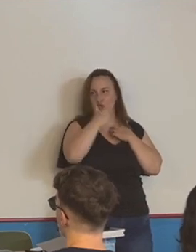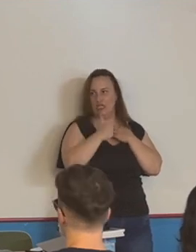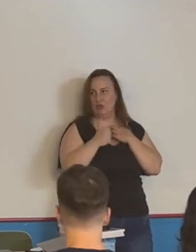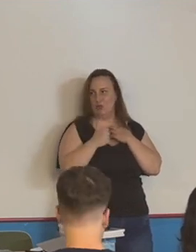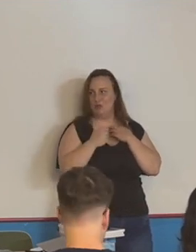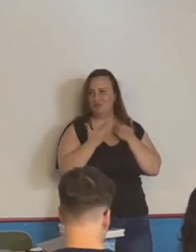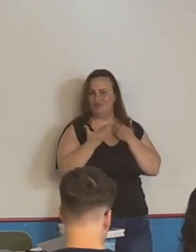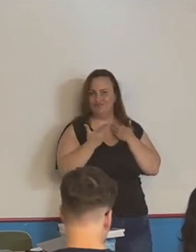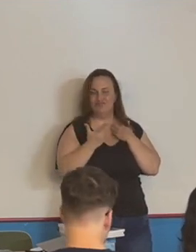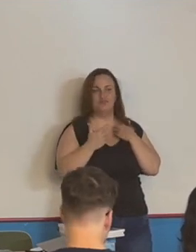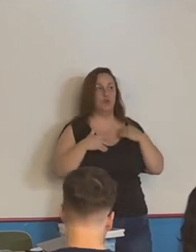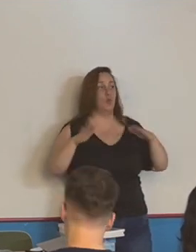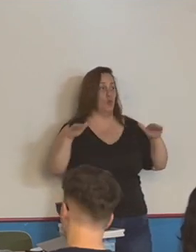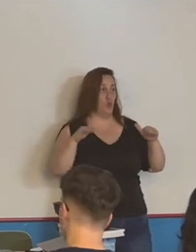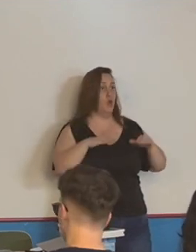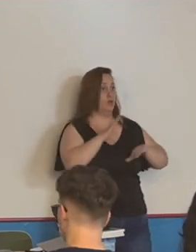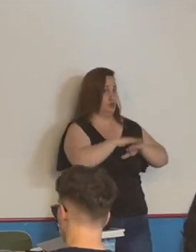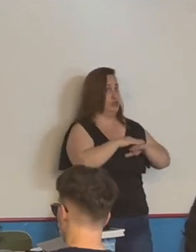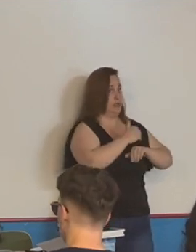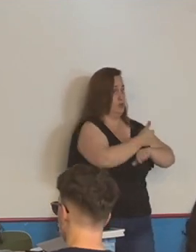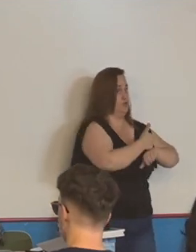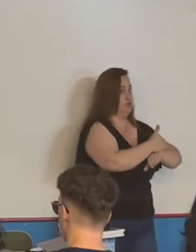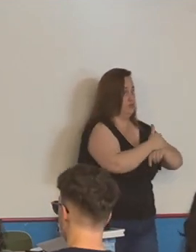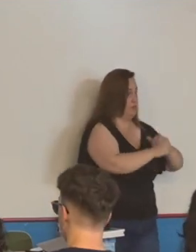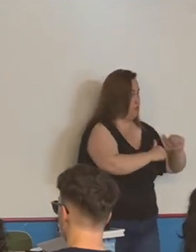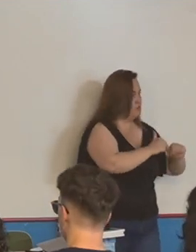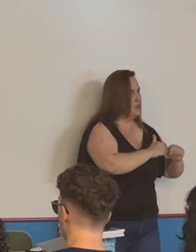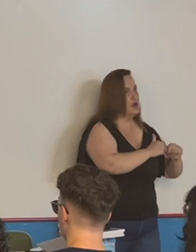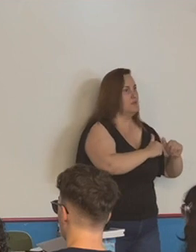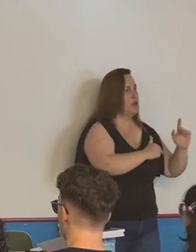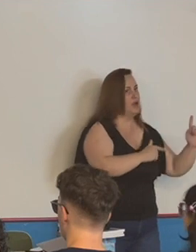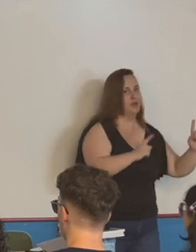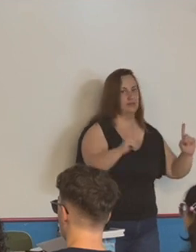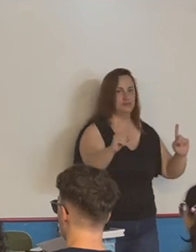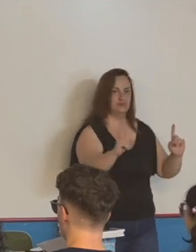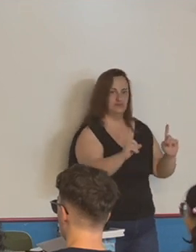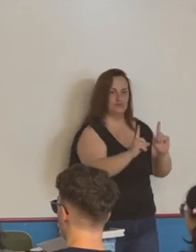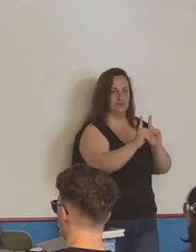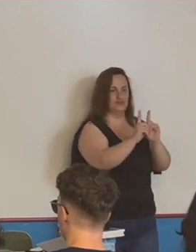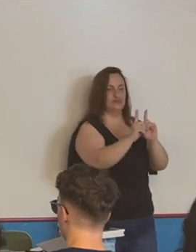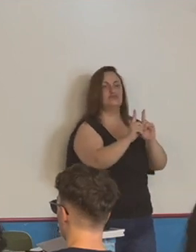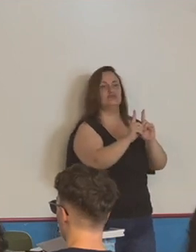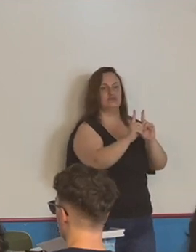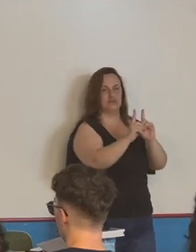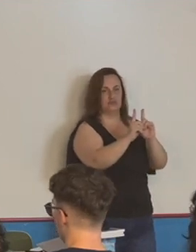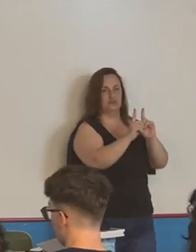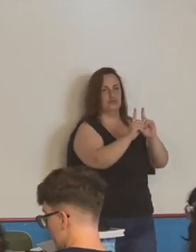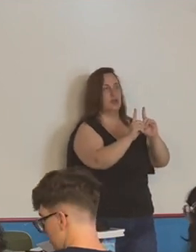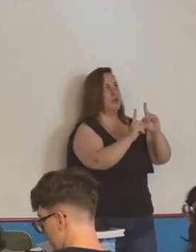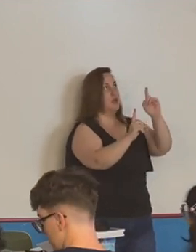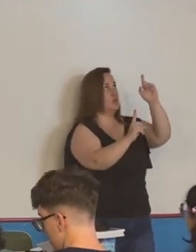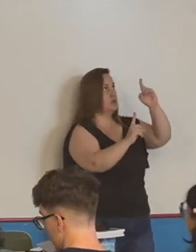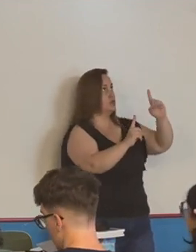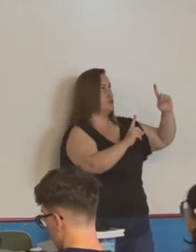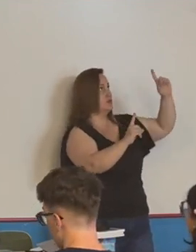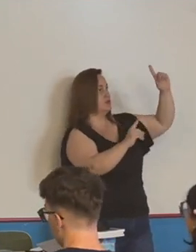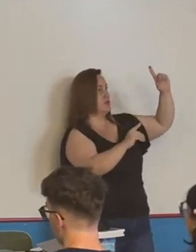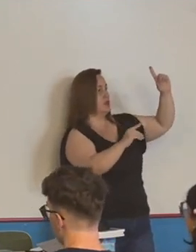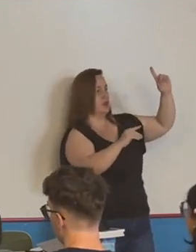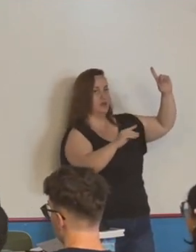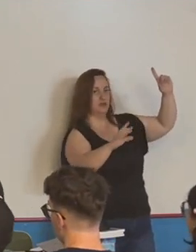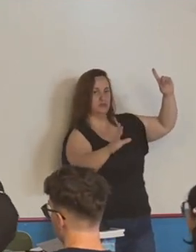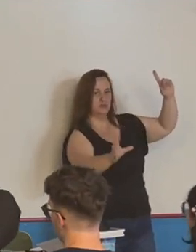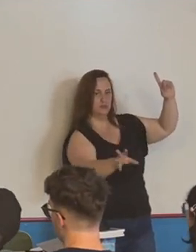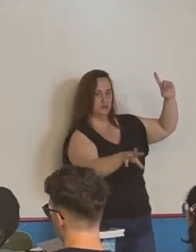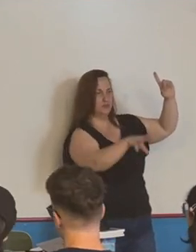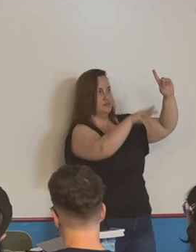tem essa coisa da função dele de aproximar o que é divino para a terra, né? Por exemplo, o anjo